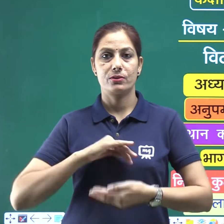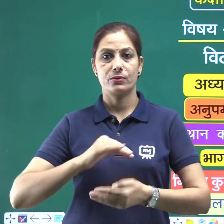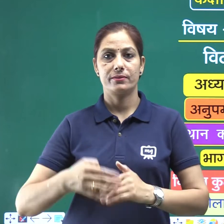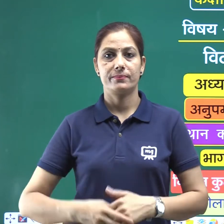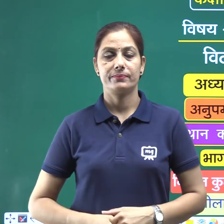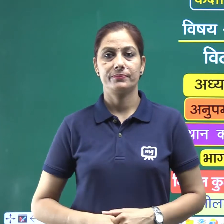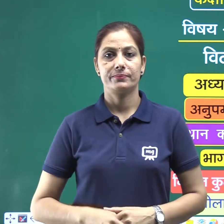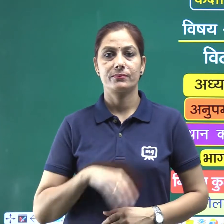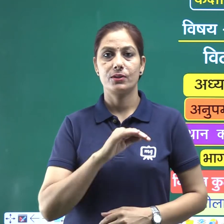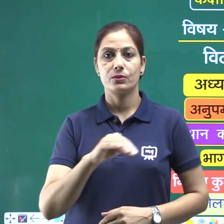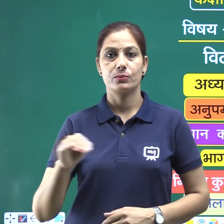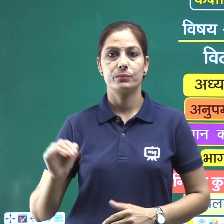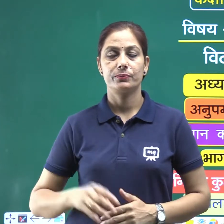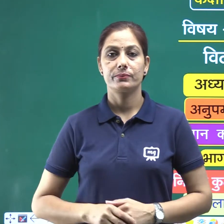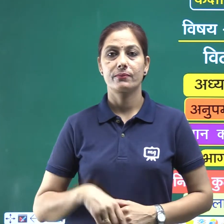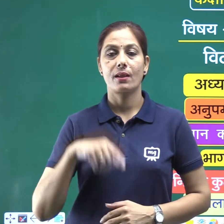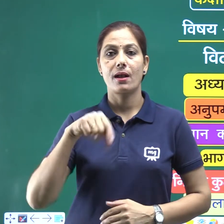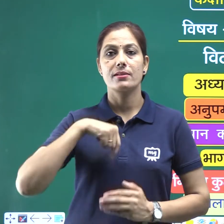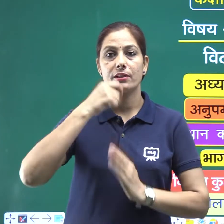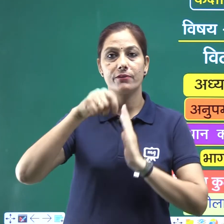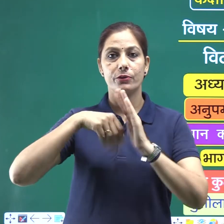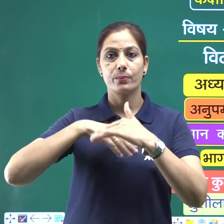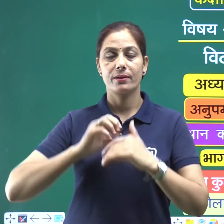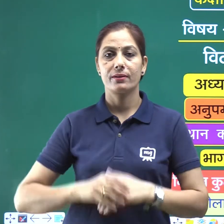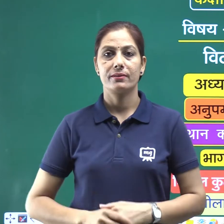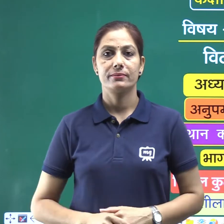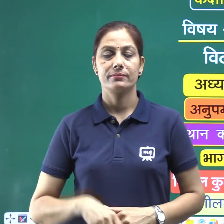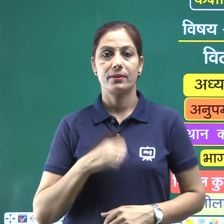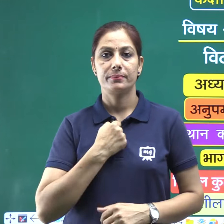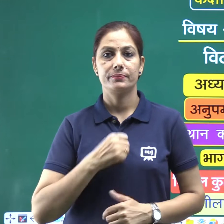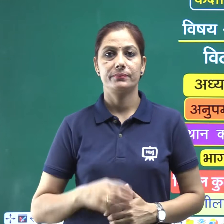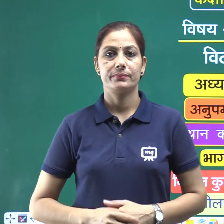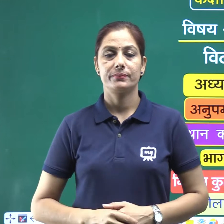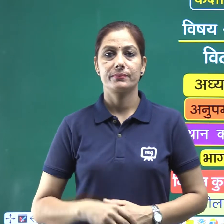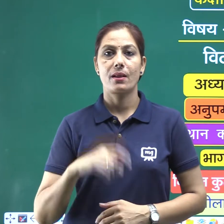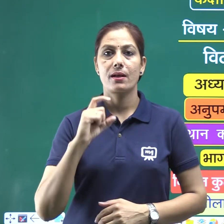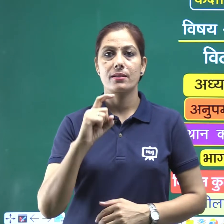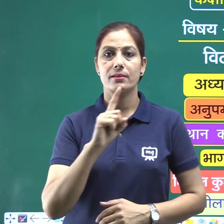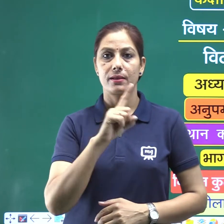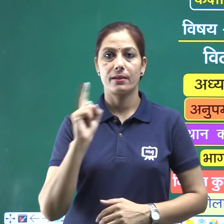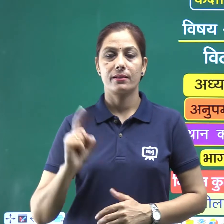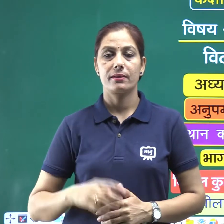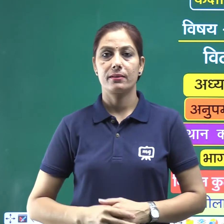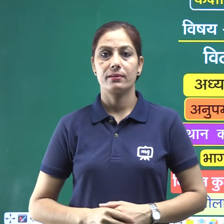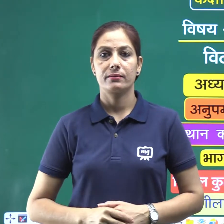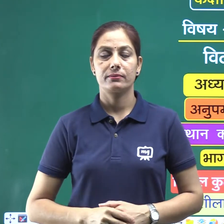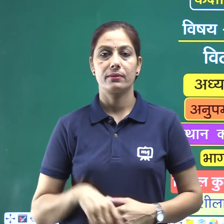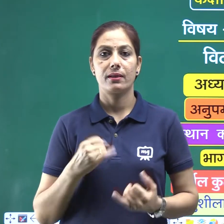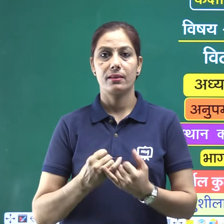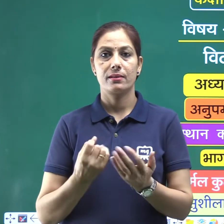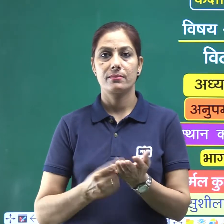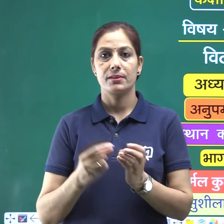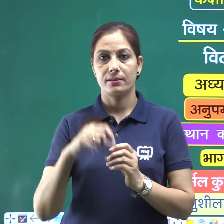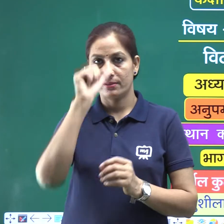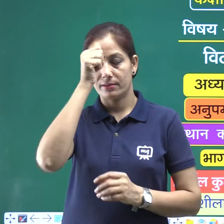चौधरी। बच्चों, आज के वीडियो में हम कक्षा 11 की हिंदी विषय